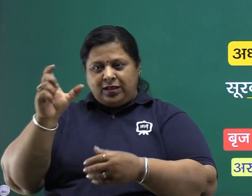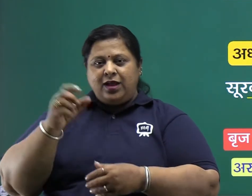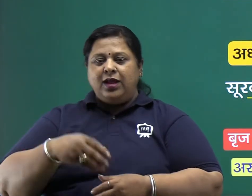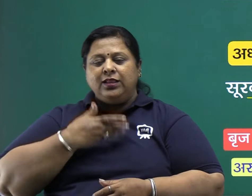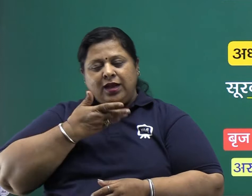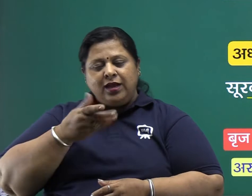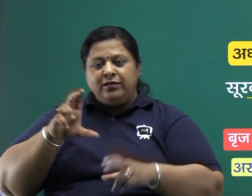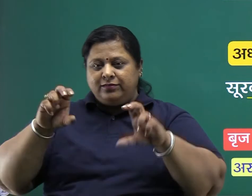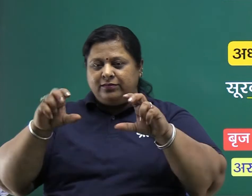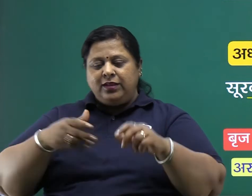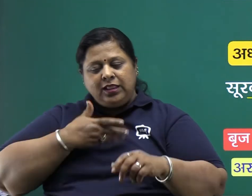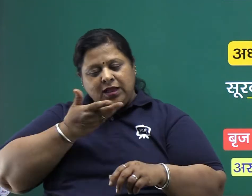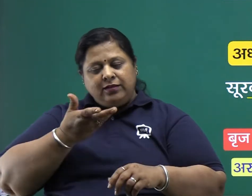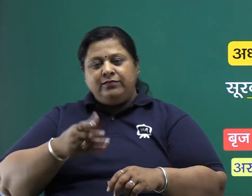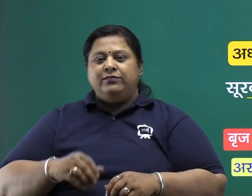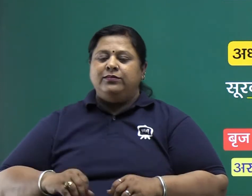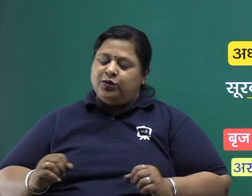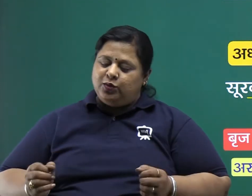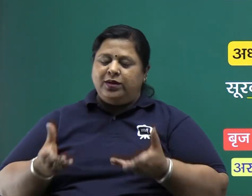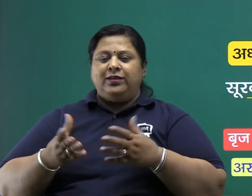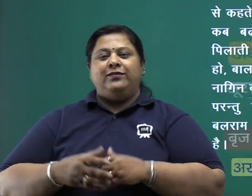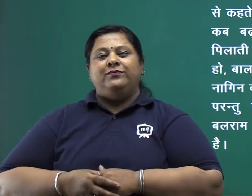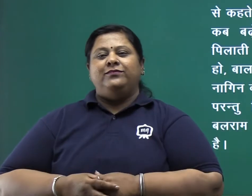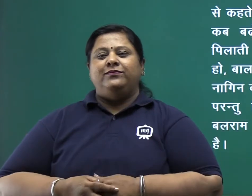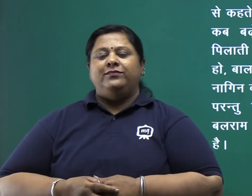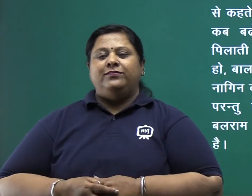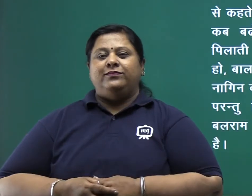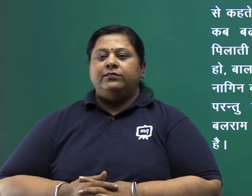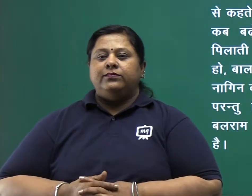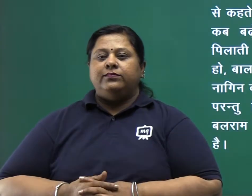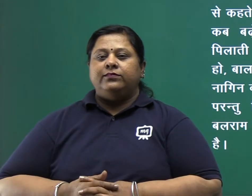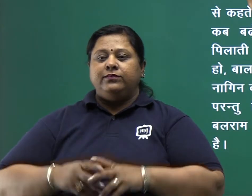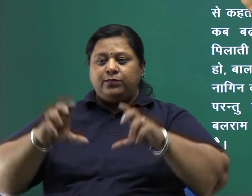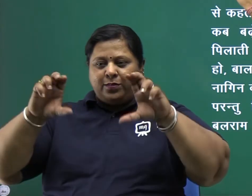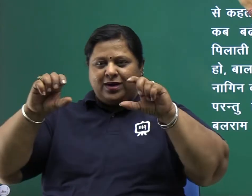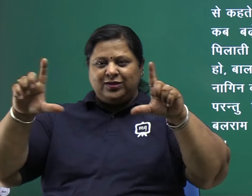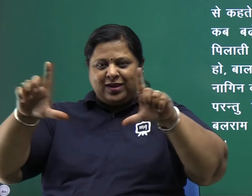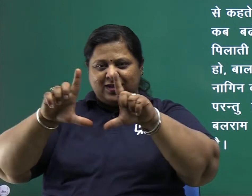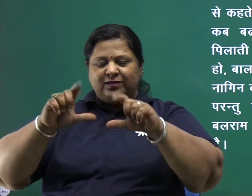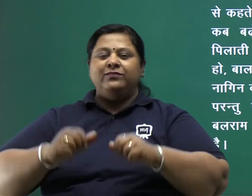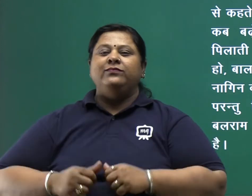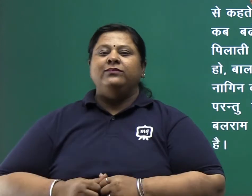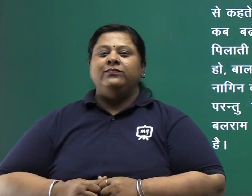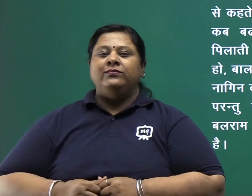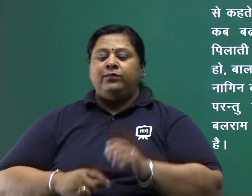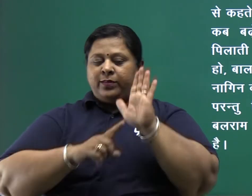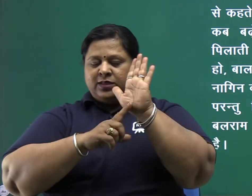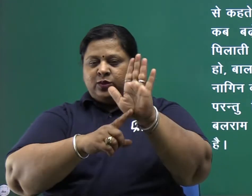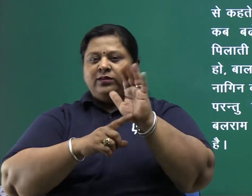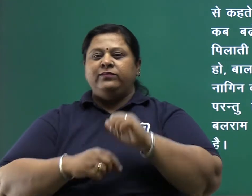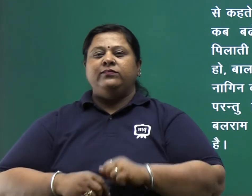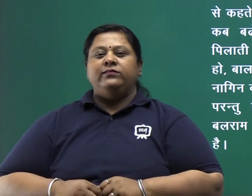का अध्ययन शुरू करते हैं। पाठ सारांश।